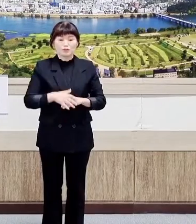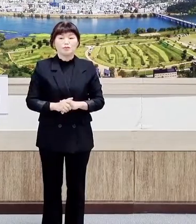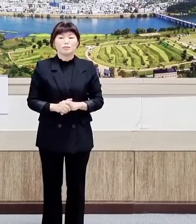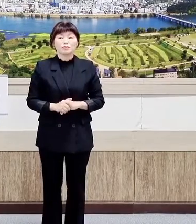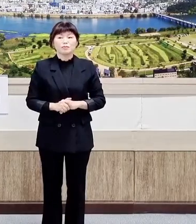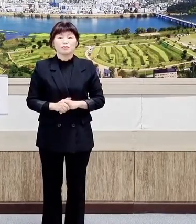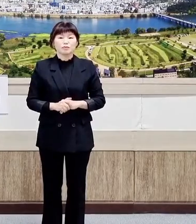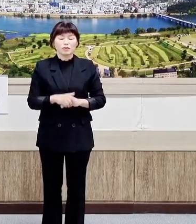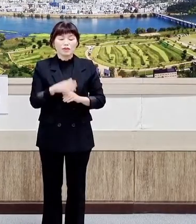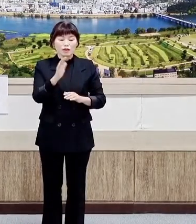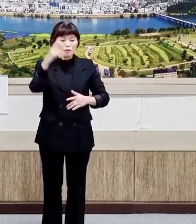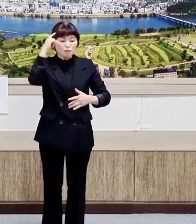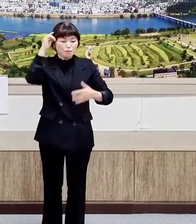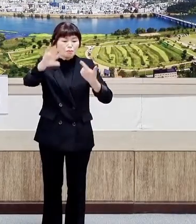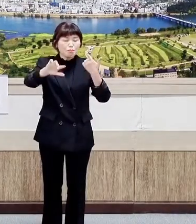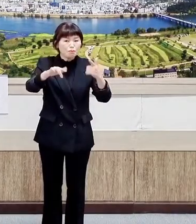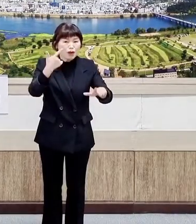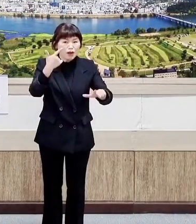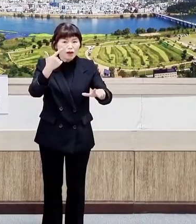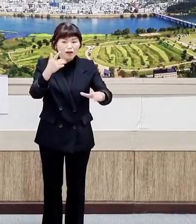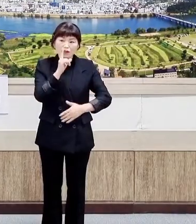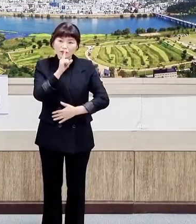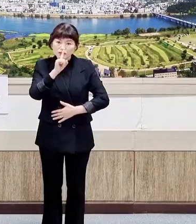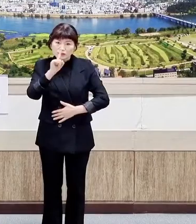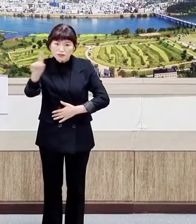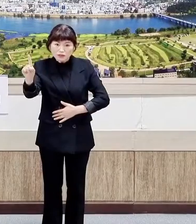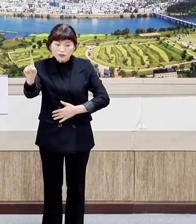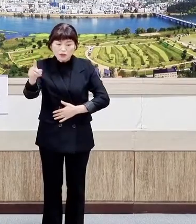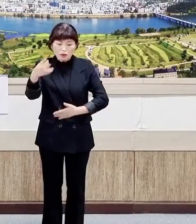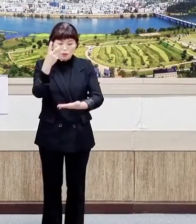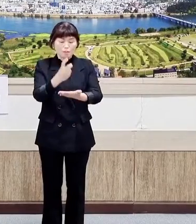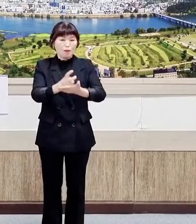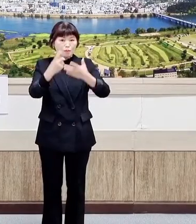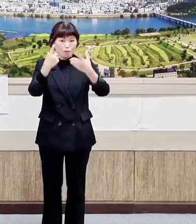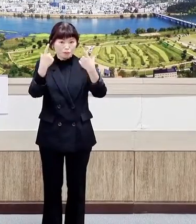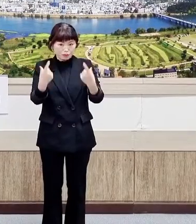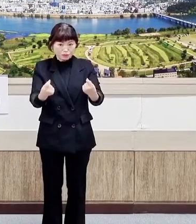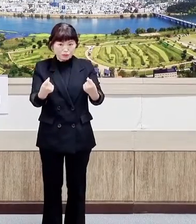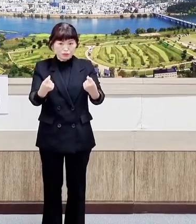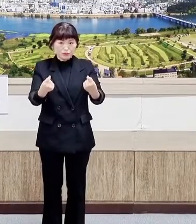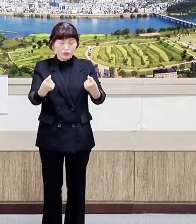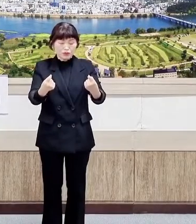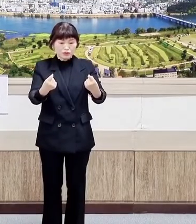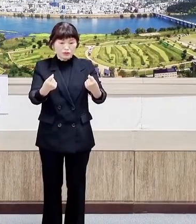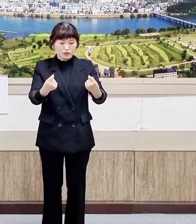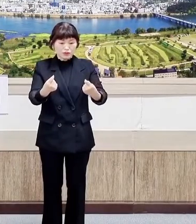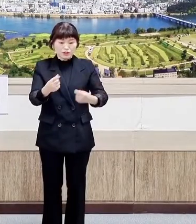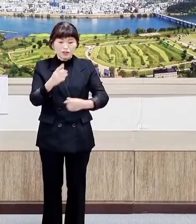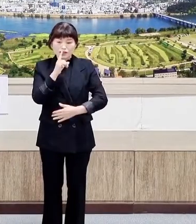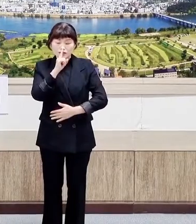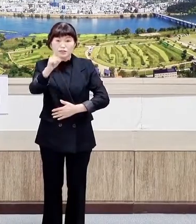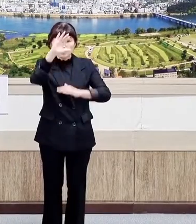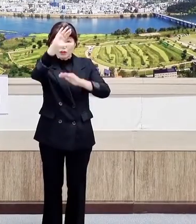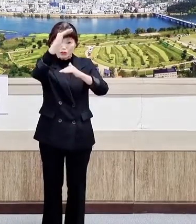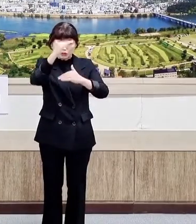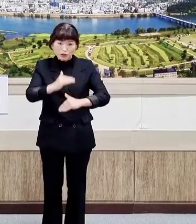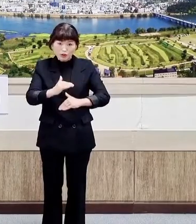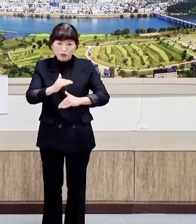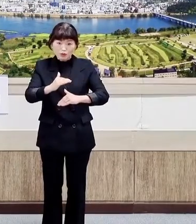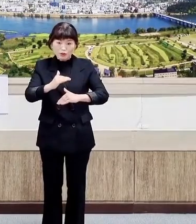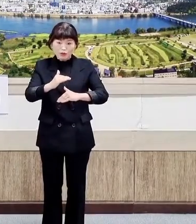절차는 법률에 근거한 적법한 절차였으며, 이의 신청 내용 또한